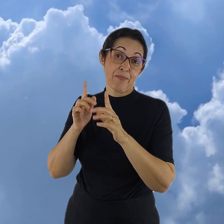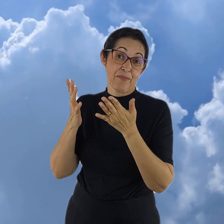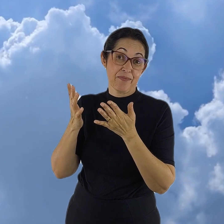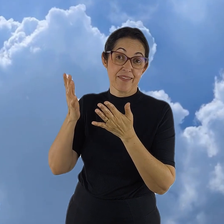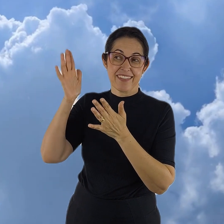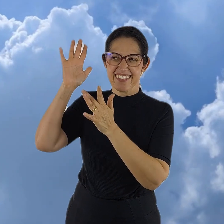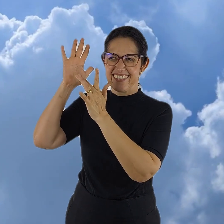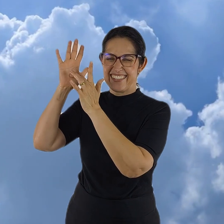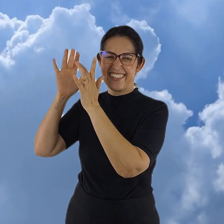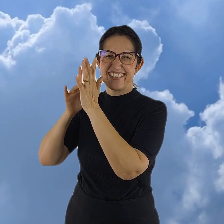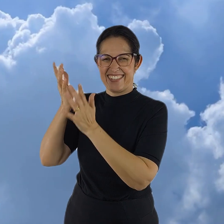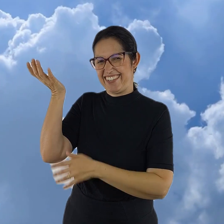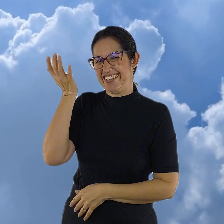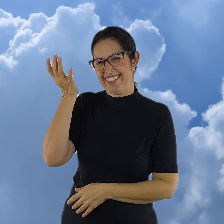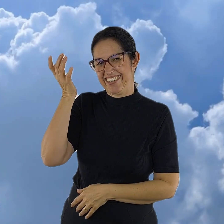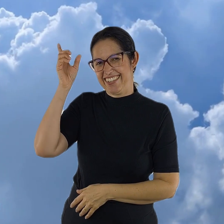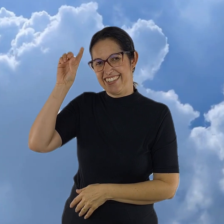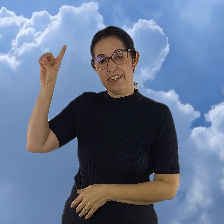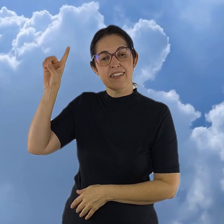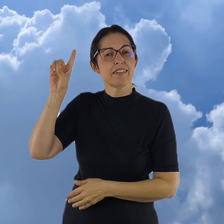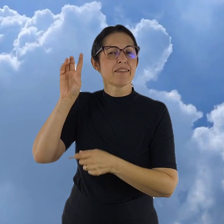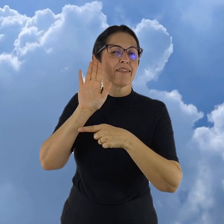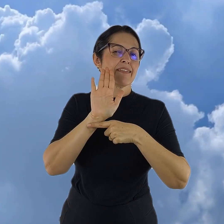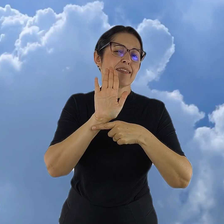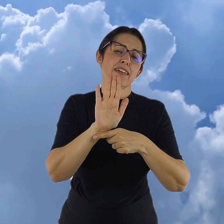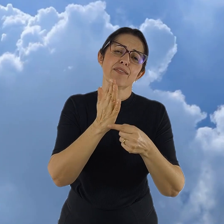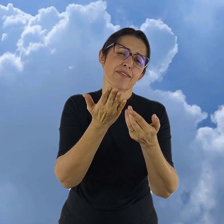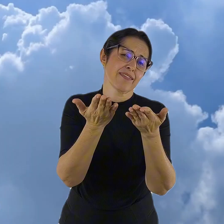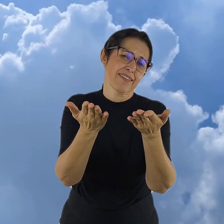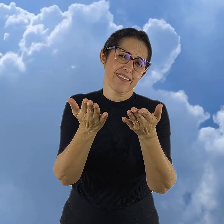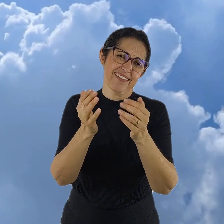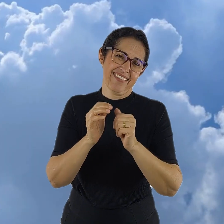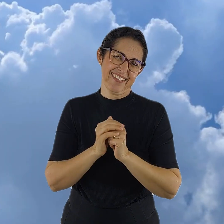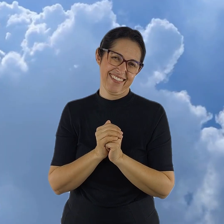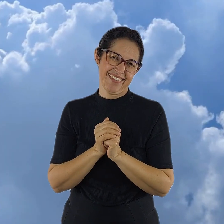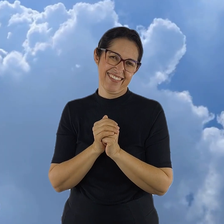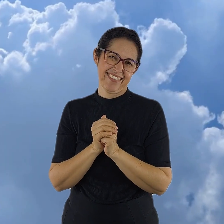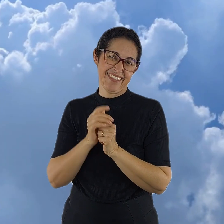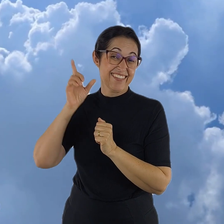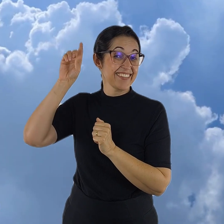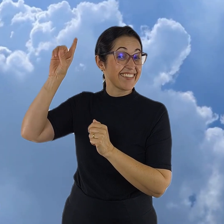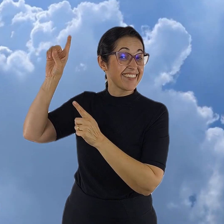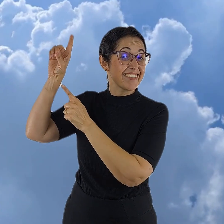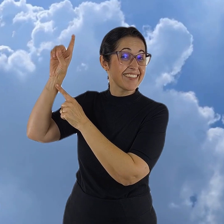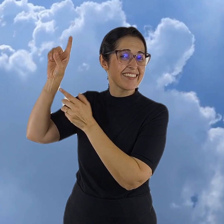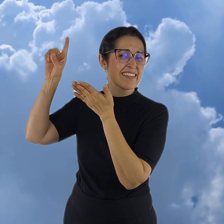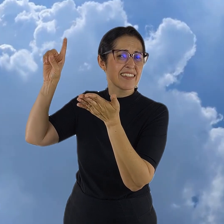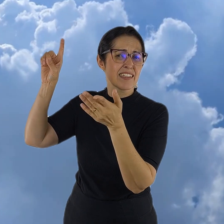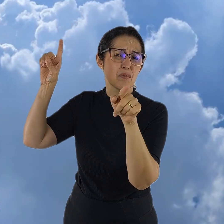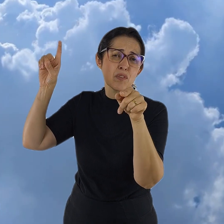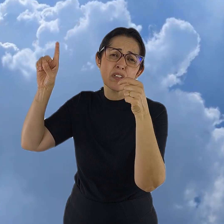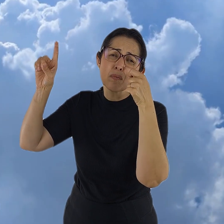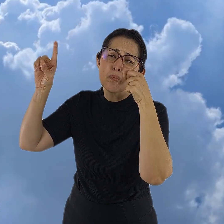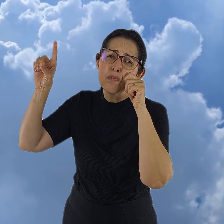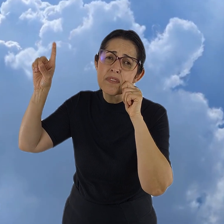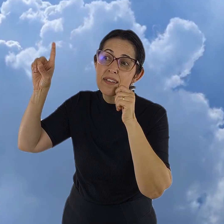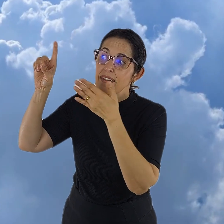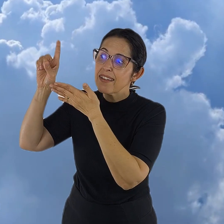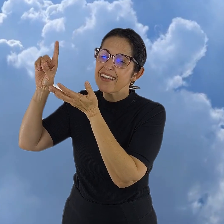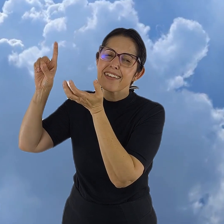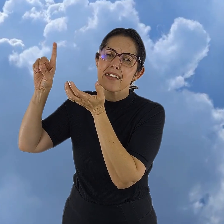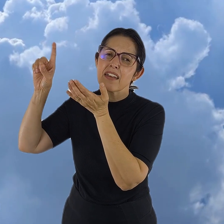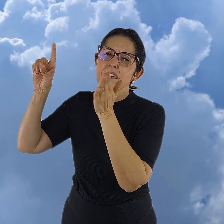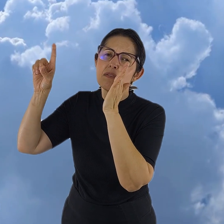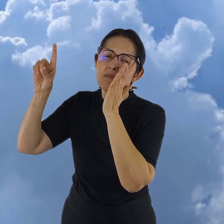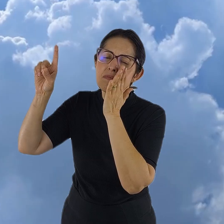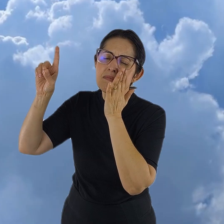E Ele quer. Ele quer te ajudar hoje. Ele quer hoje enxugar as suas lágrimas.